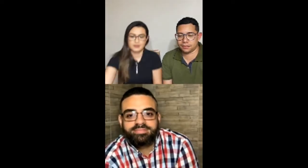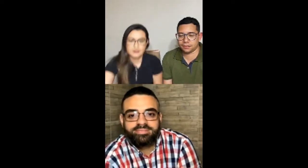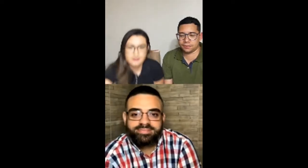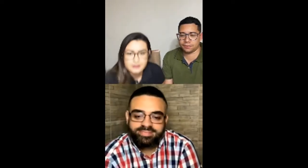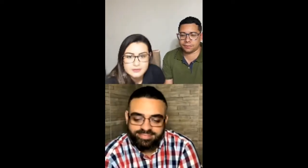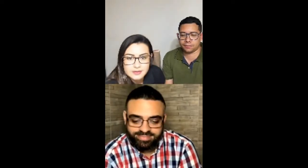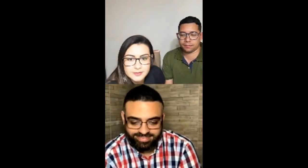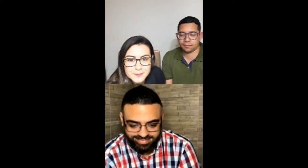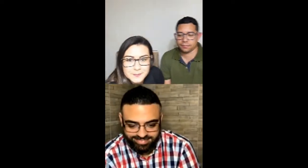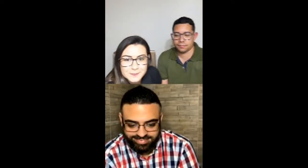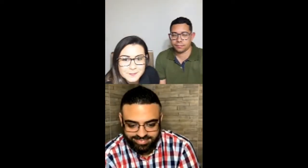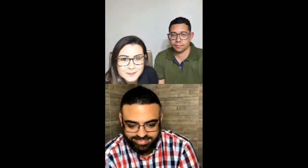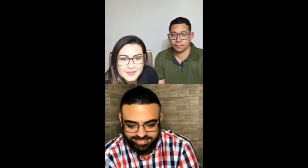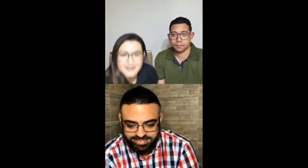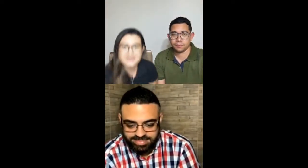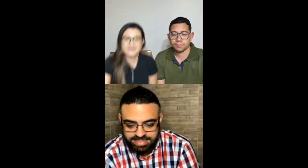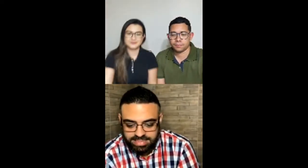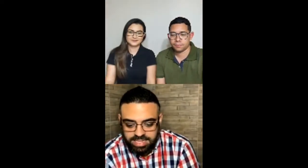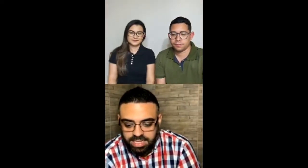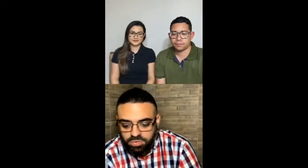Agora ali tá melhor.